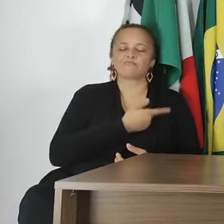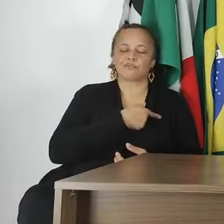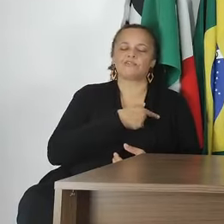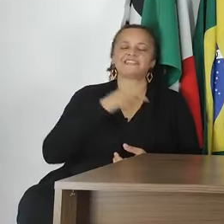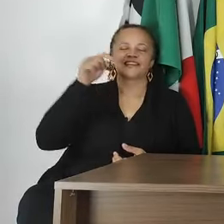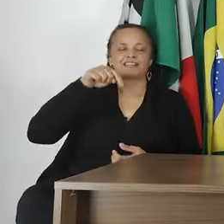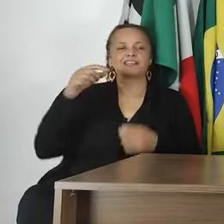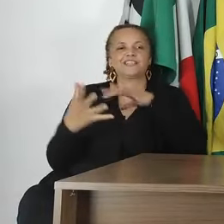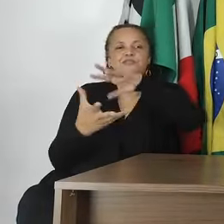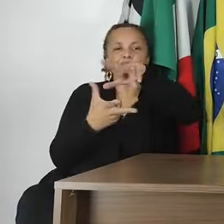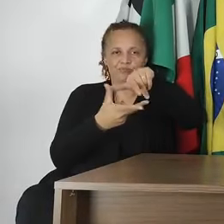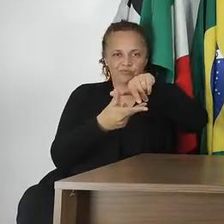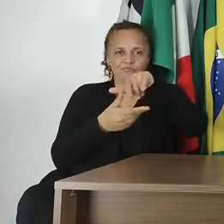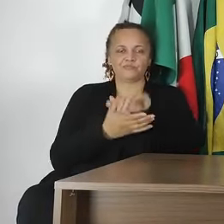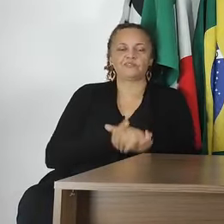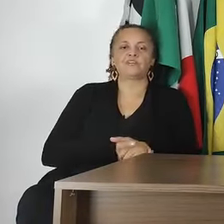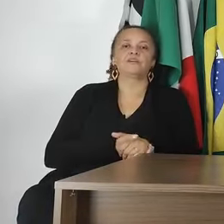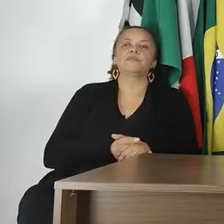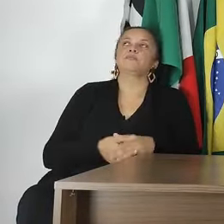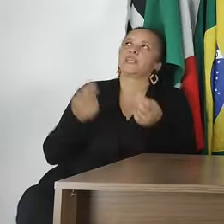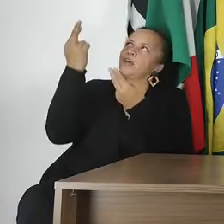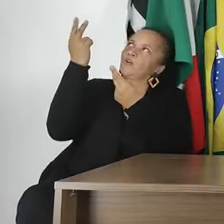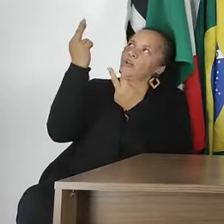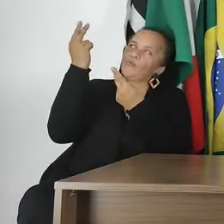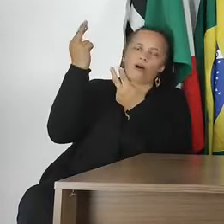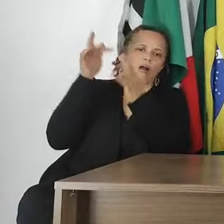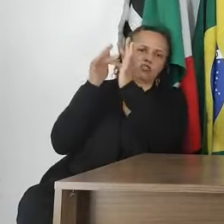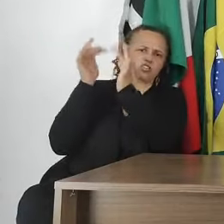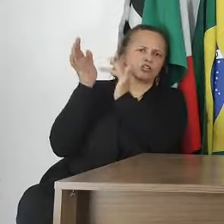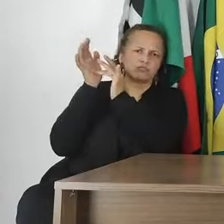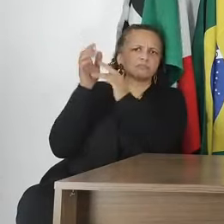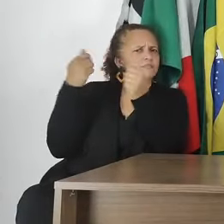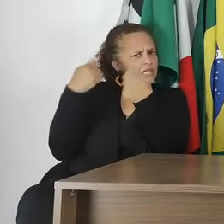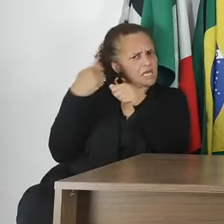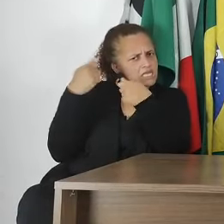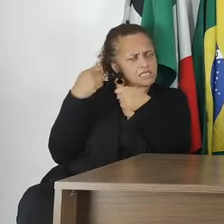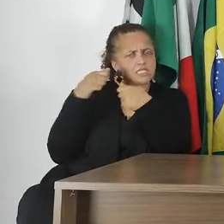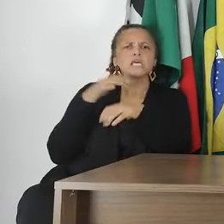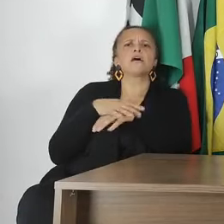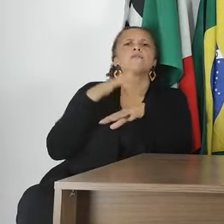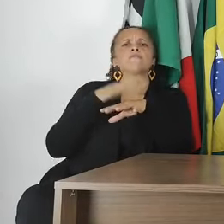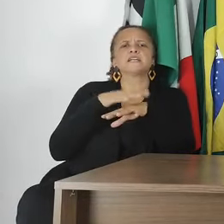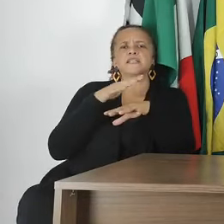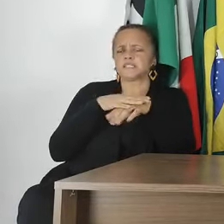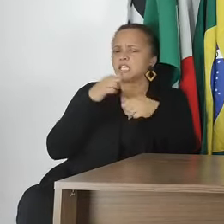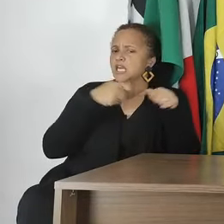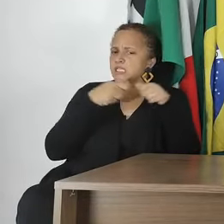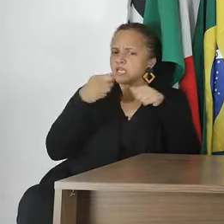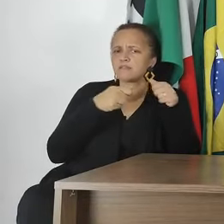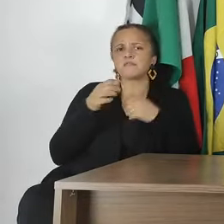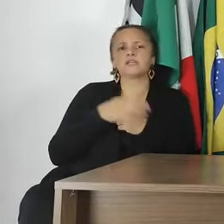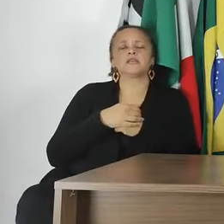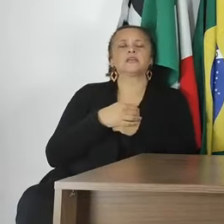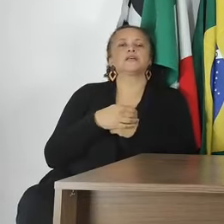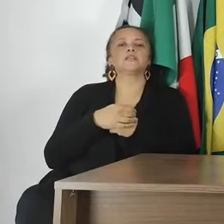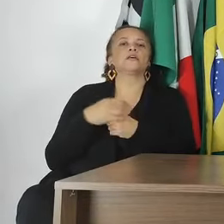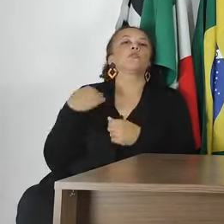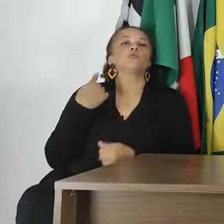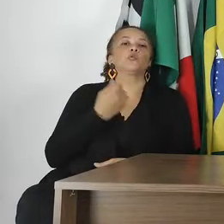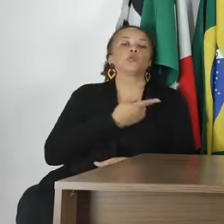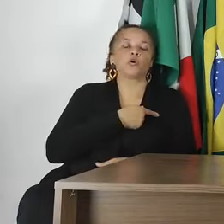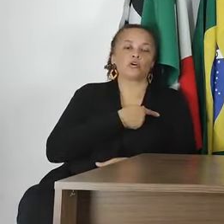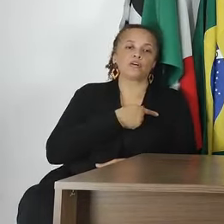como Jesus, para servir. Por isso, a expressão natural de nosso amor ao nosso próximo